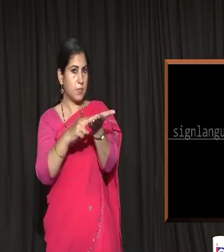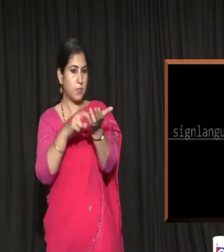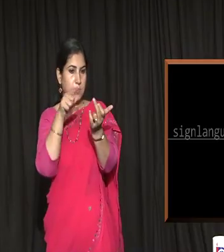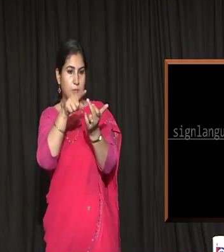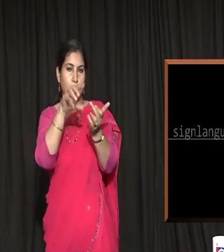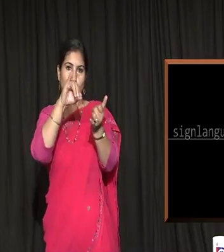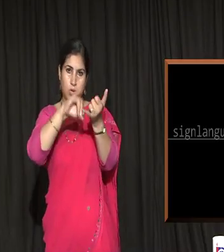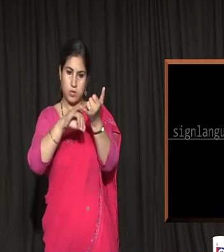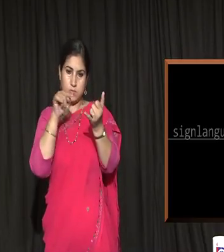signlanguage@nios.ac.in.